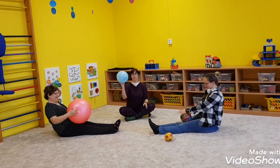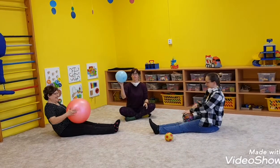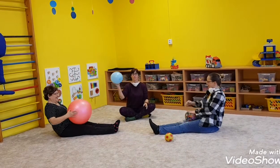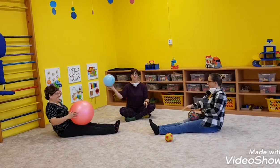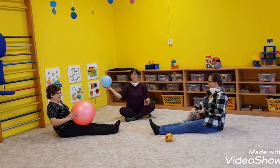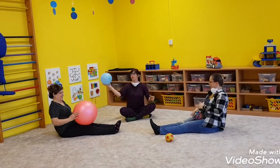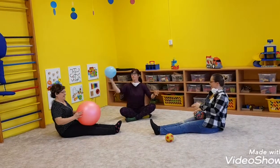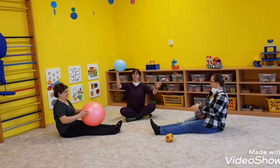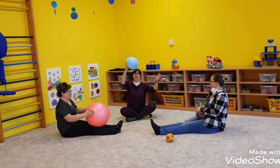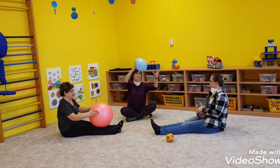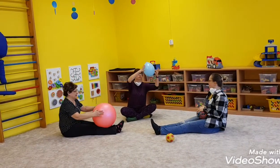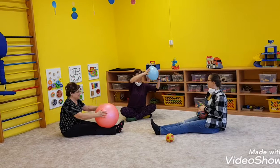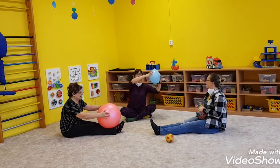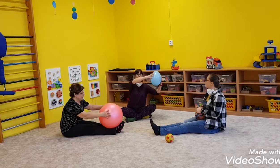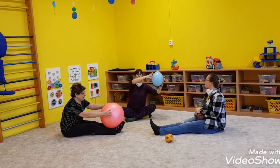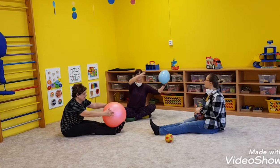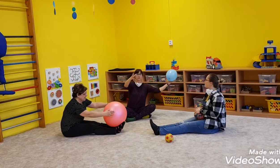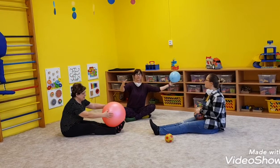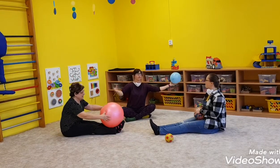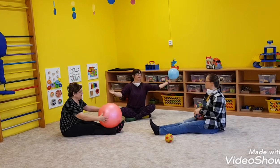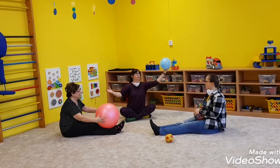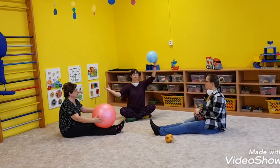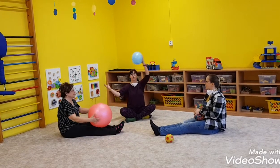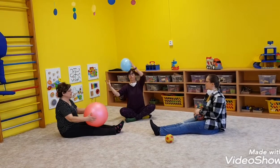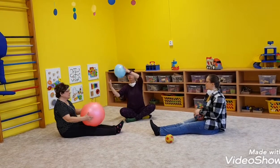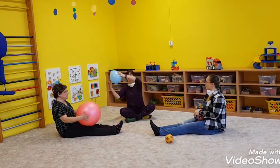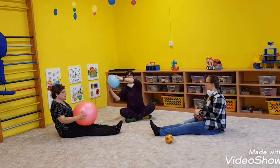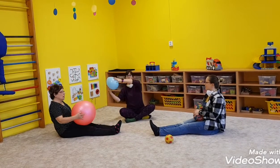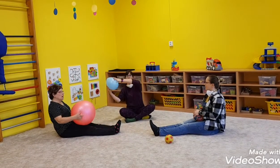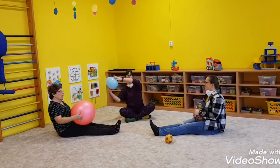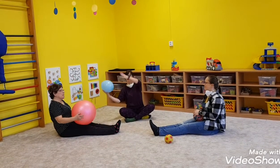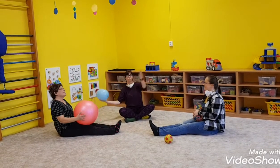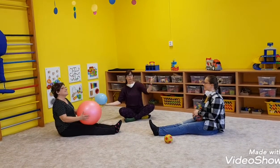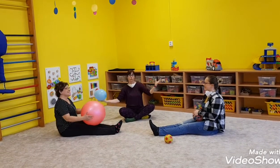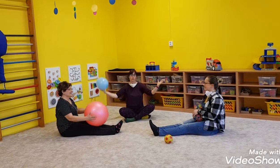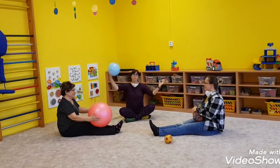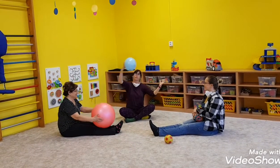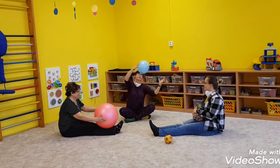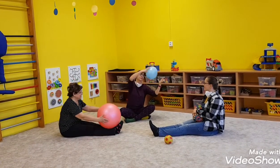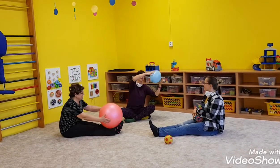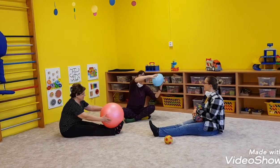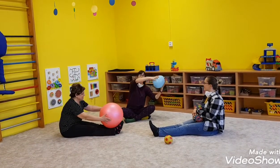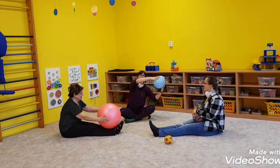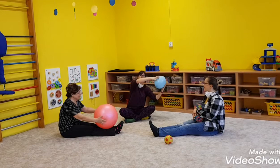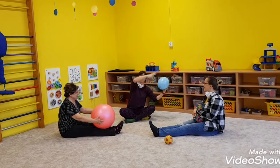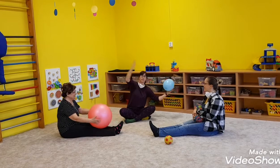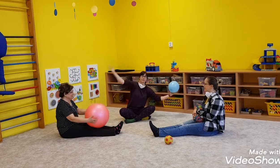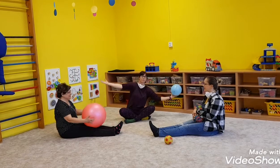Můžeme si balonek předávat z ruky do ruky. Můžeme trénovat ucho, aby nám balon